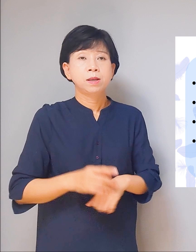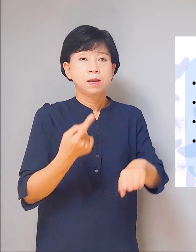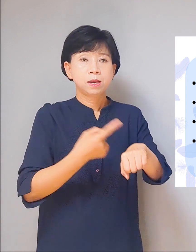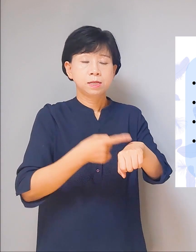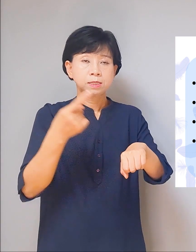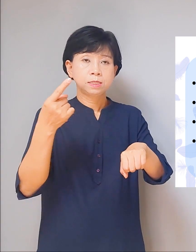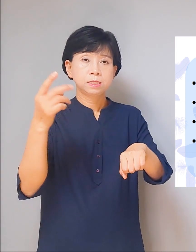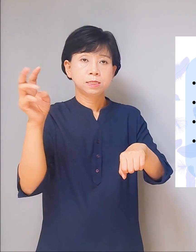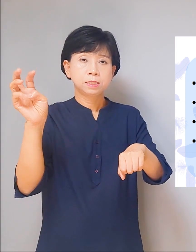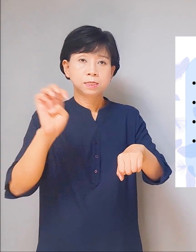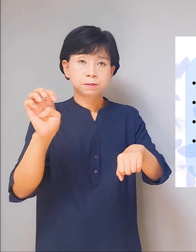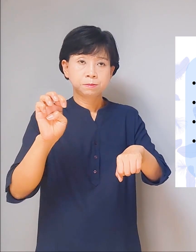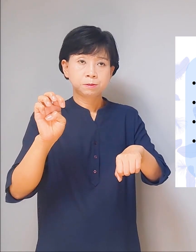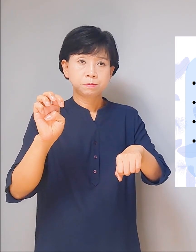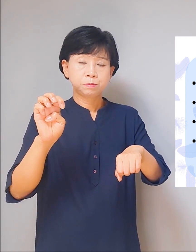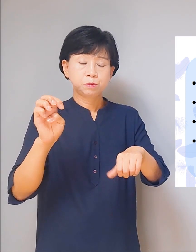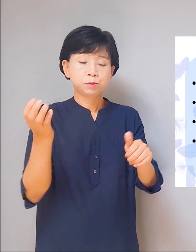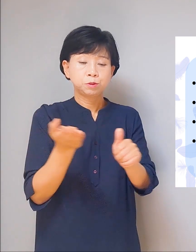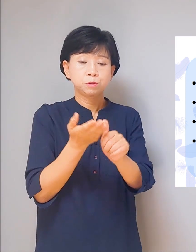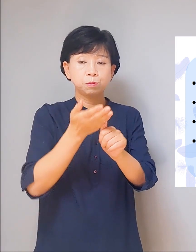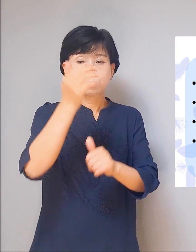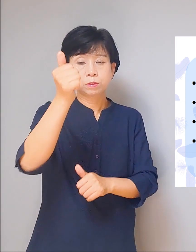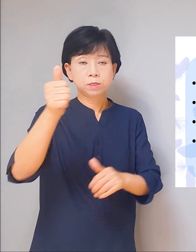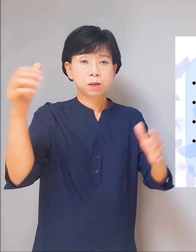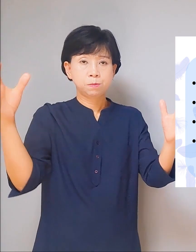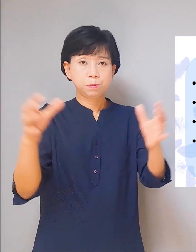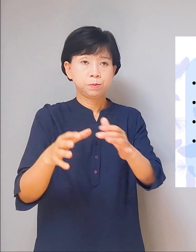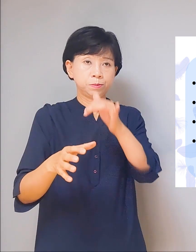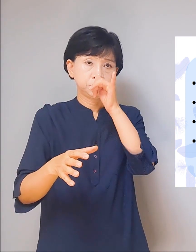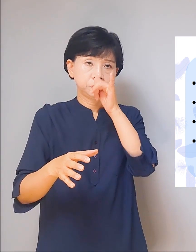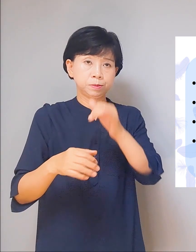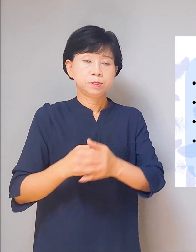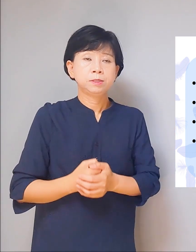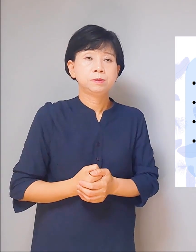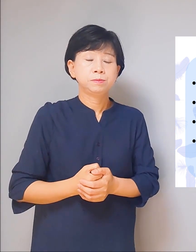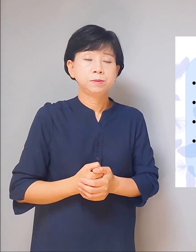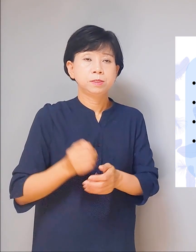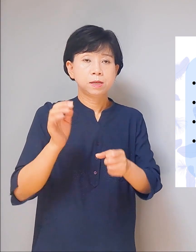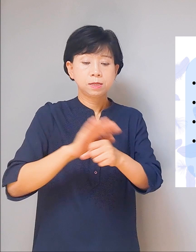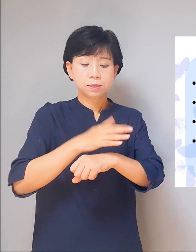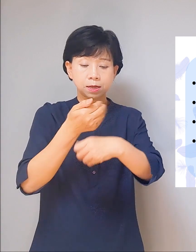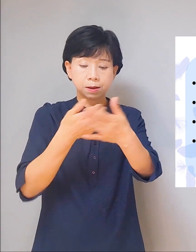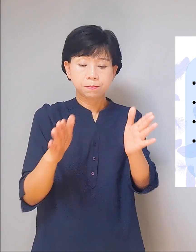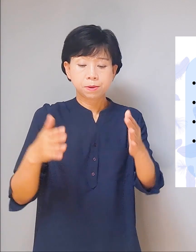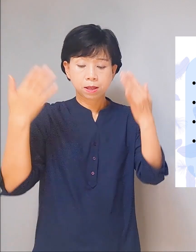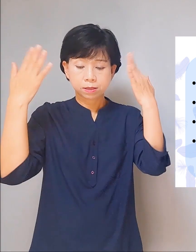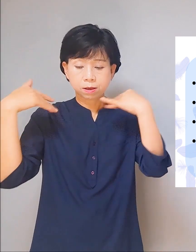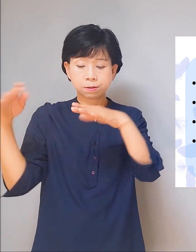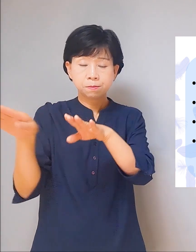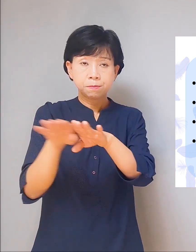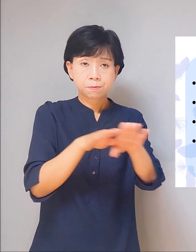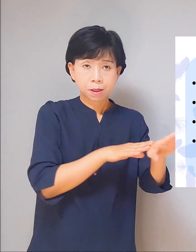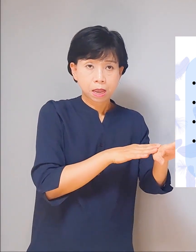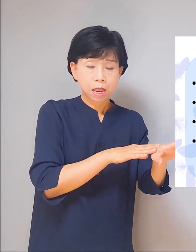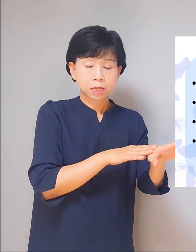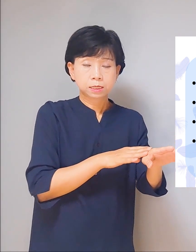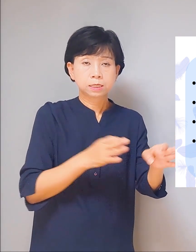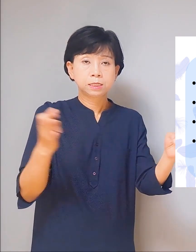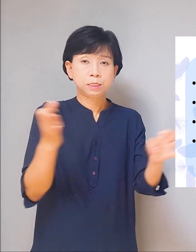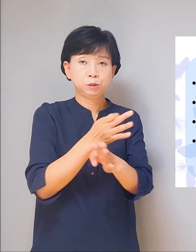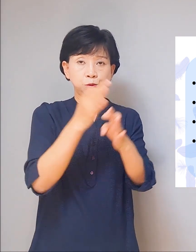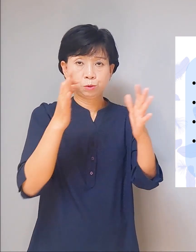30분에 사랑홀에서 마을 목자 모임이 있습니다. 사랑방 여름방학은 사랑방에서 2주간 하시기